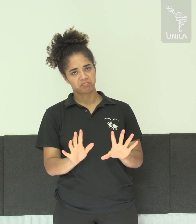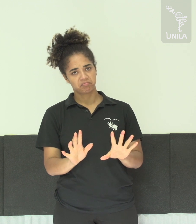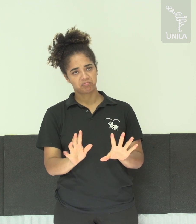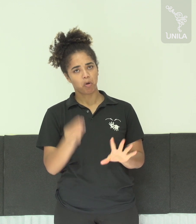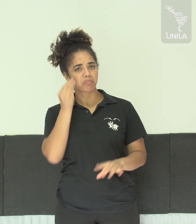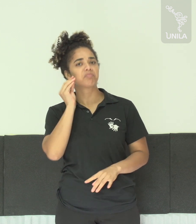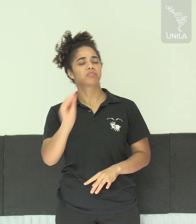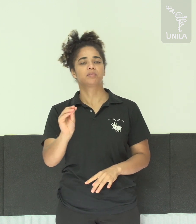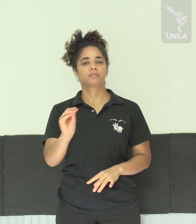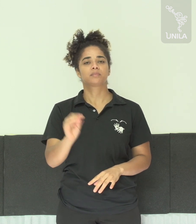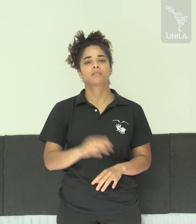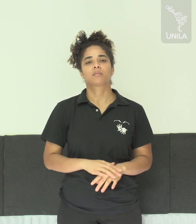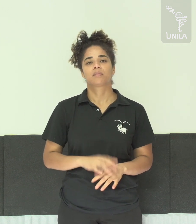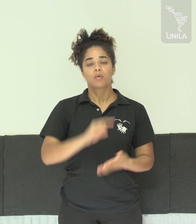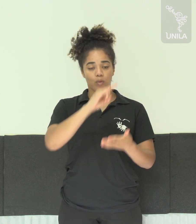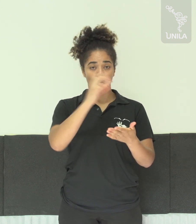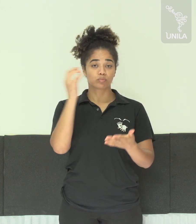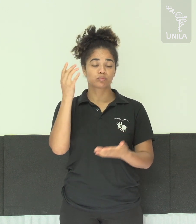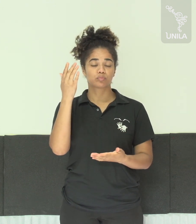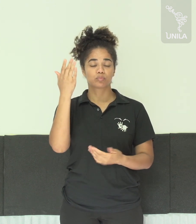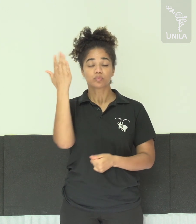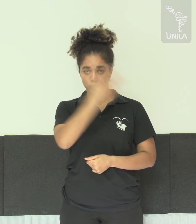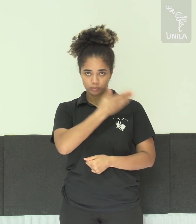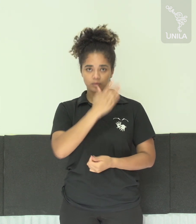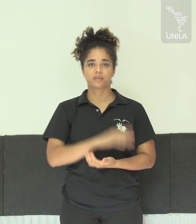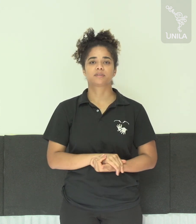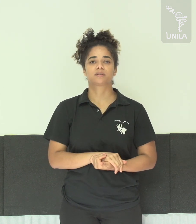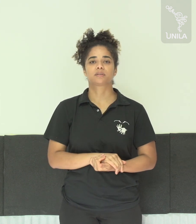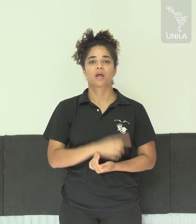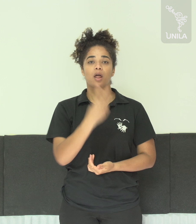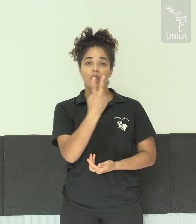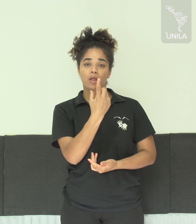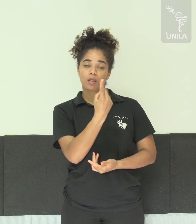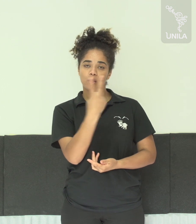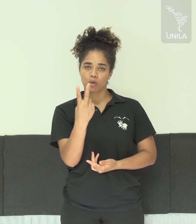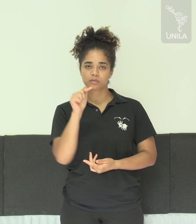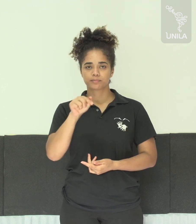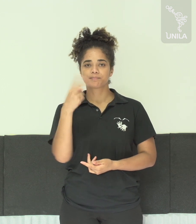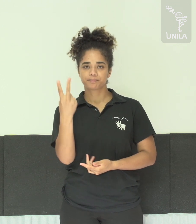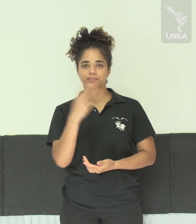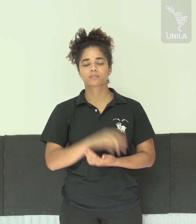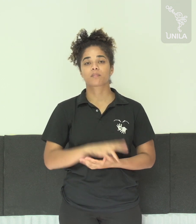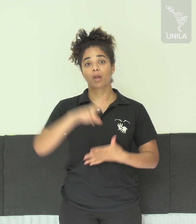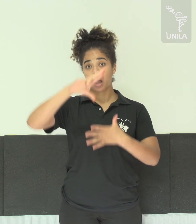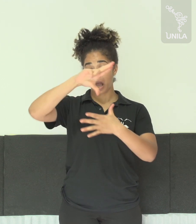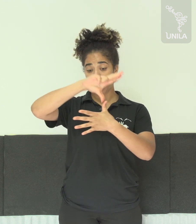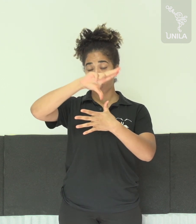comprovantes. 12.2. A UNILA não